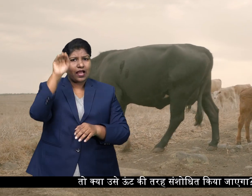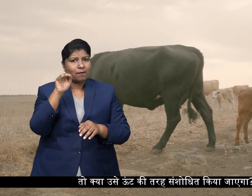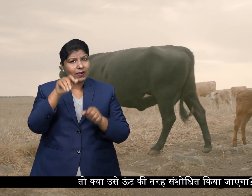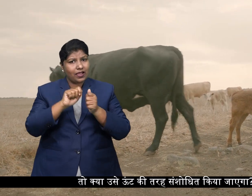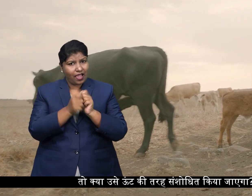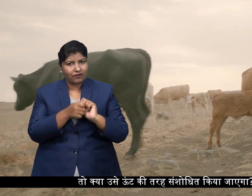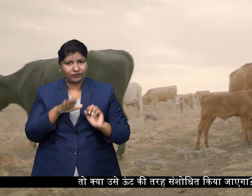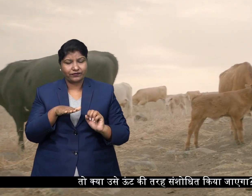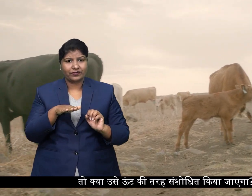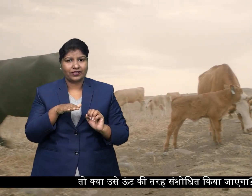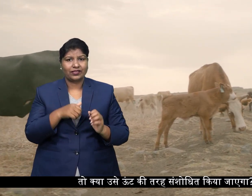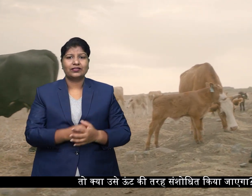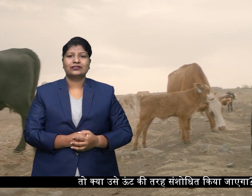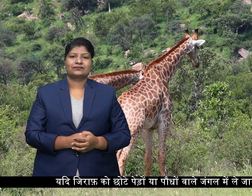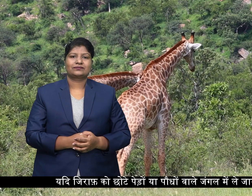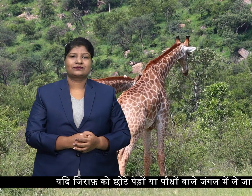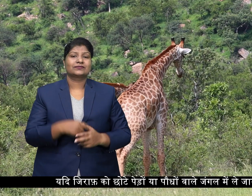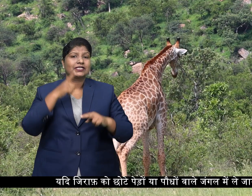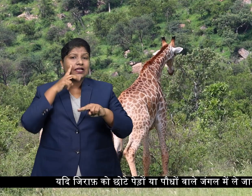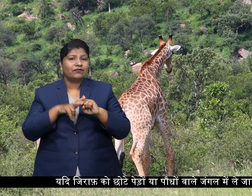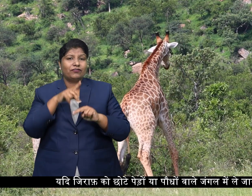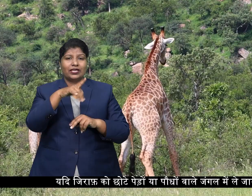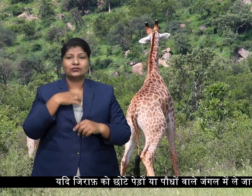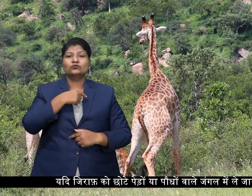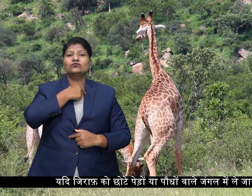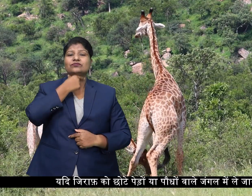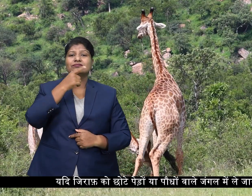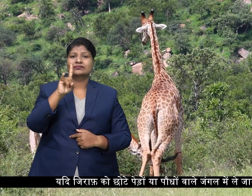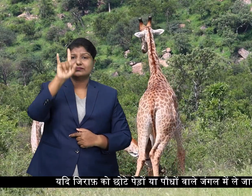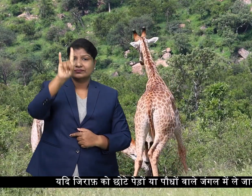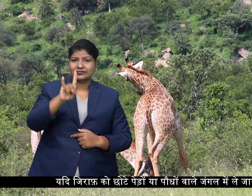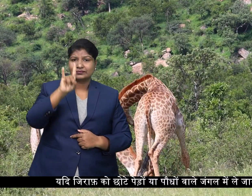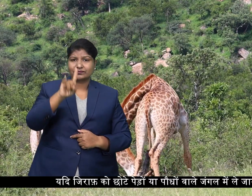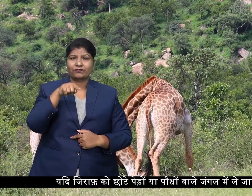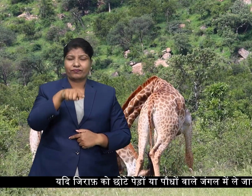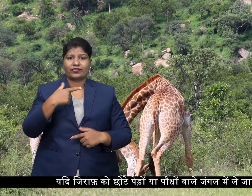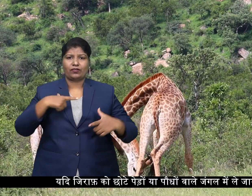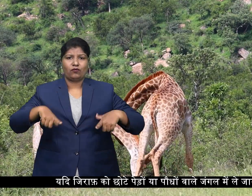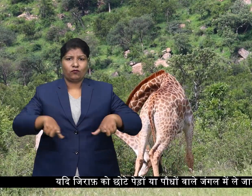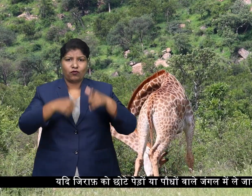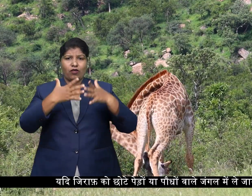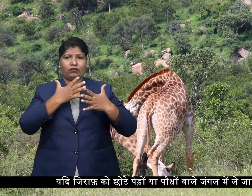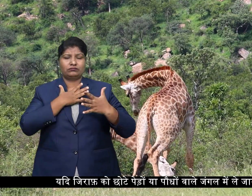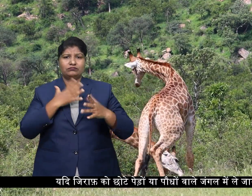संशोधित किया जाएगा? यदि जिराफ को छोटे पेड़ों या पौधों वाले जंगल में ले